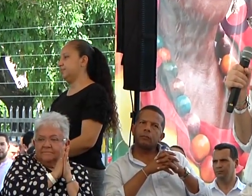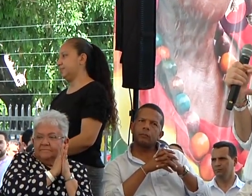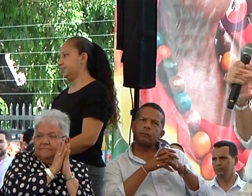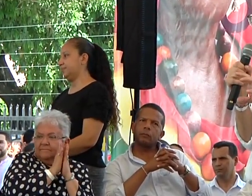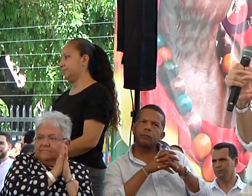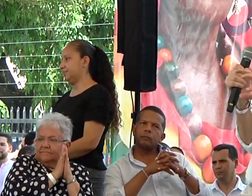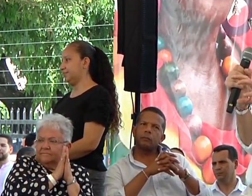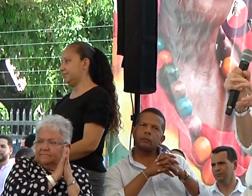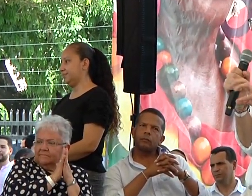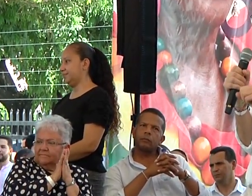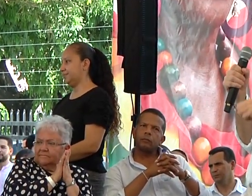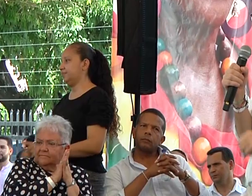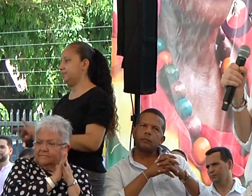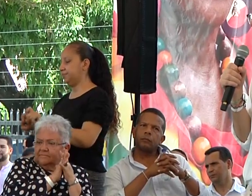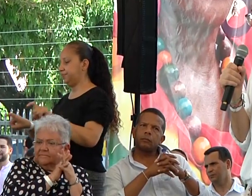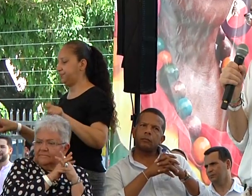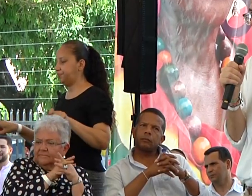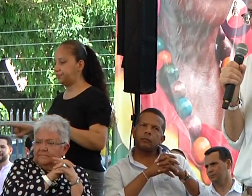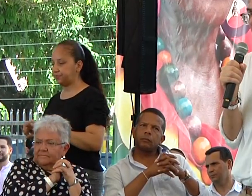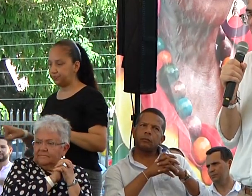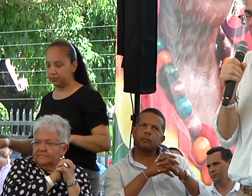diversidad cultural la celebra y la protege.